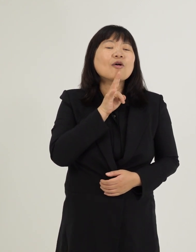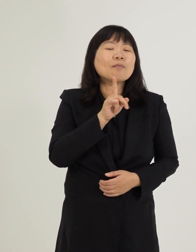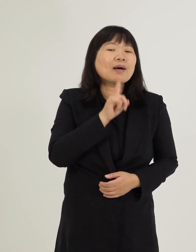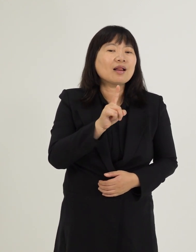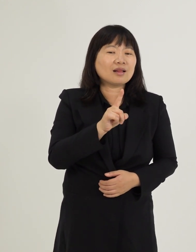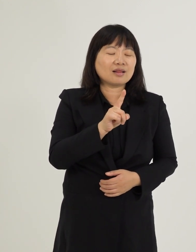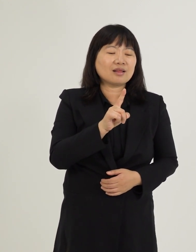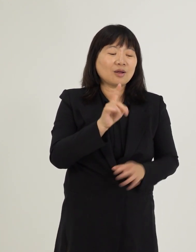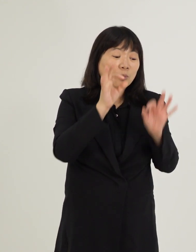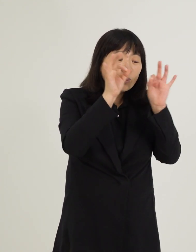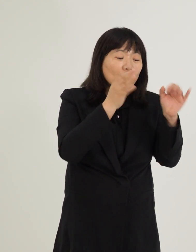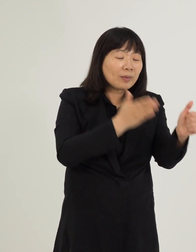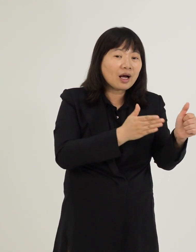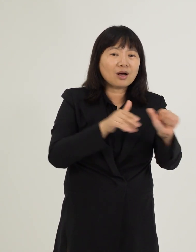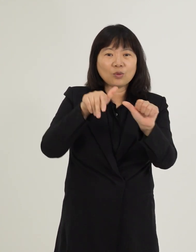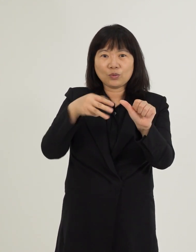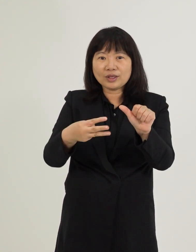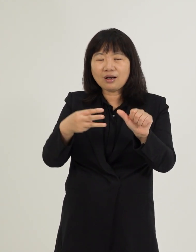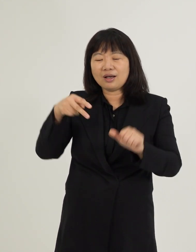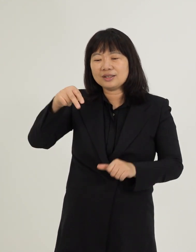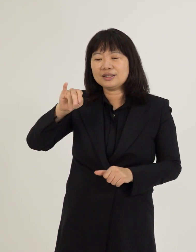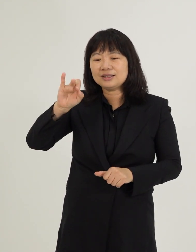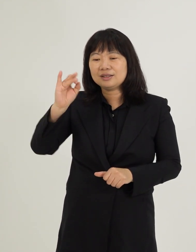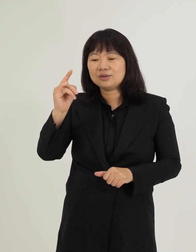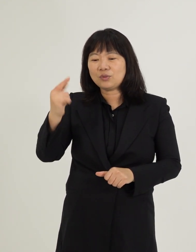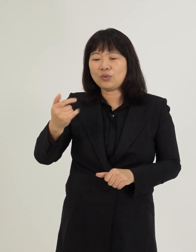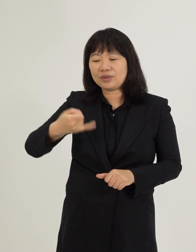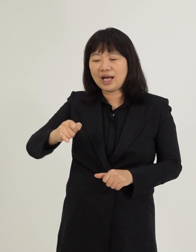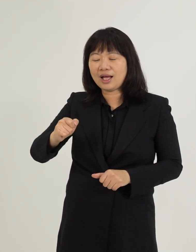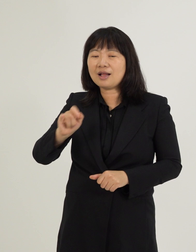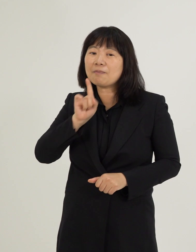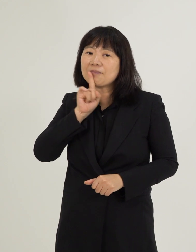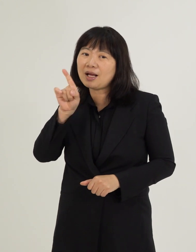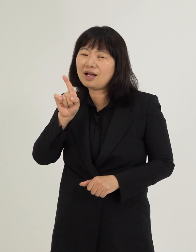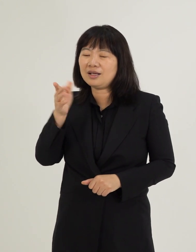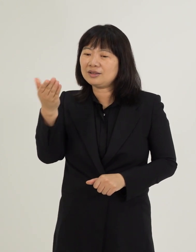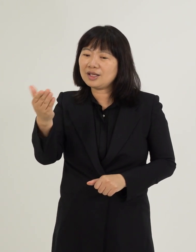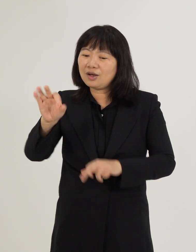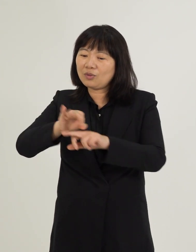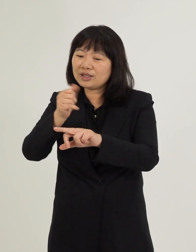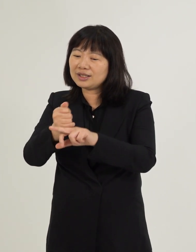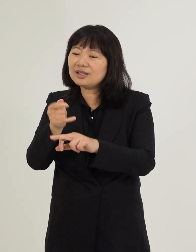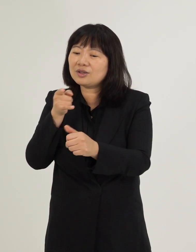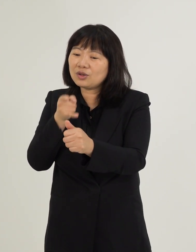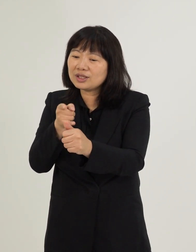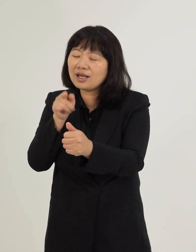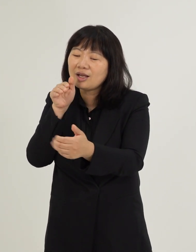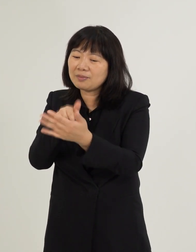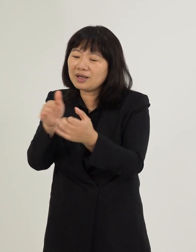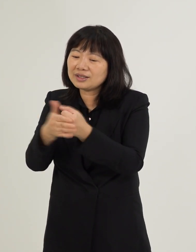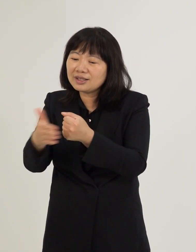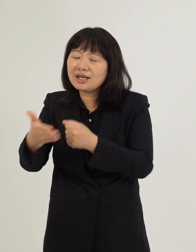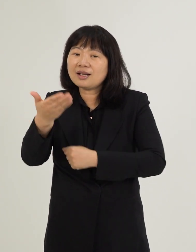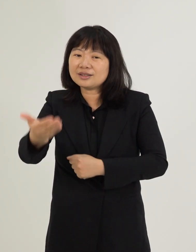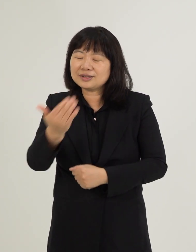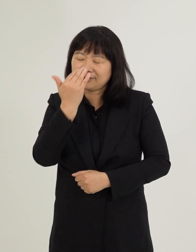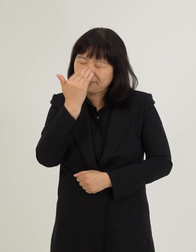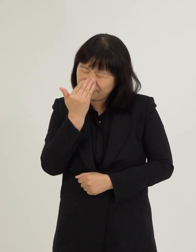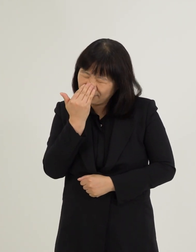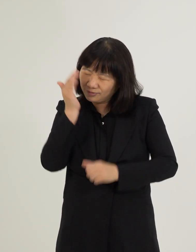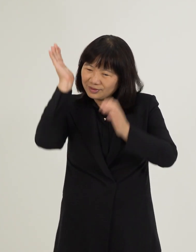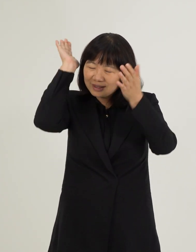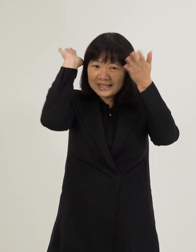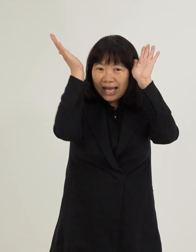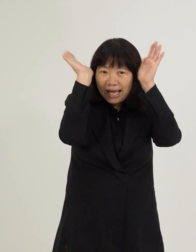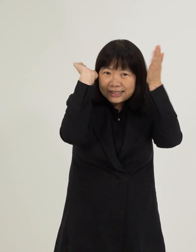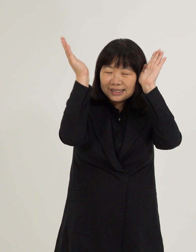5절 시온 딸에게 이르기를 네 왕이 네게 임하나니 그는 겸손하여 나귀